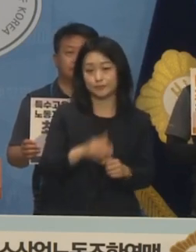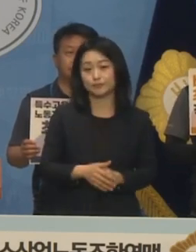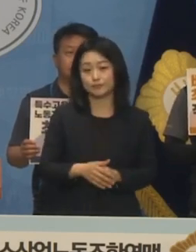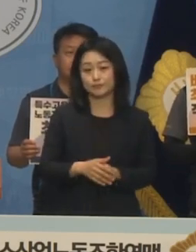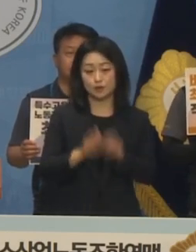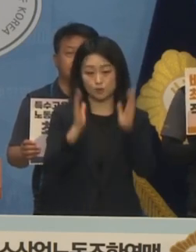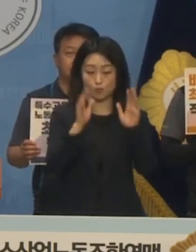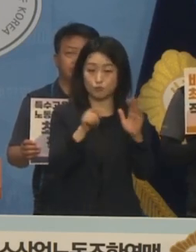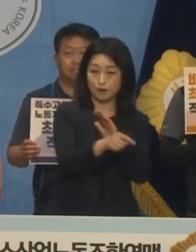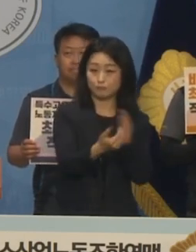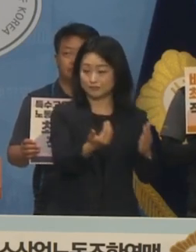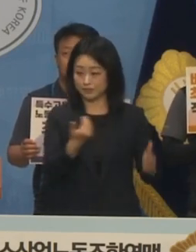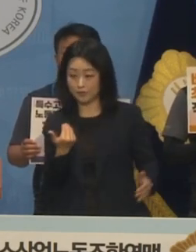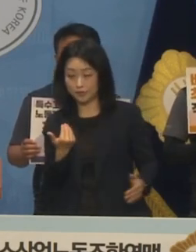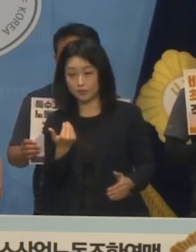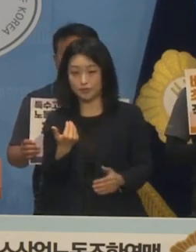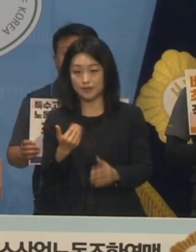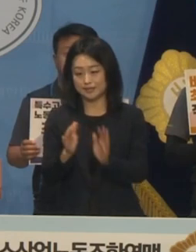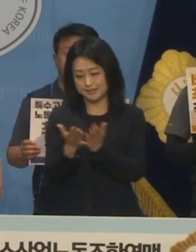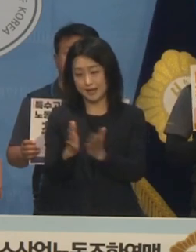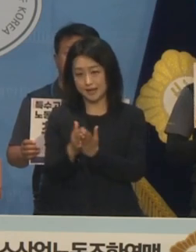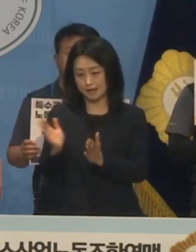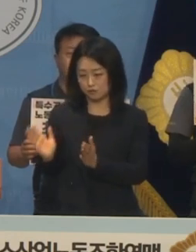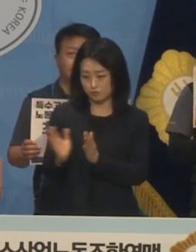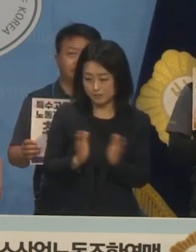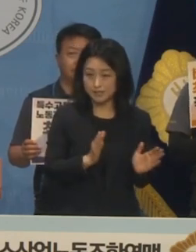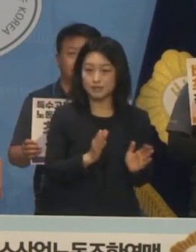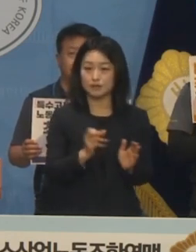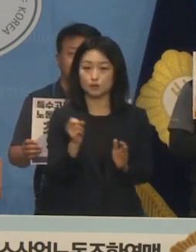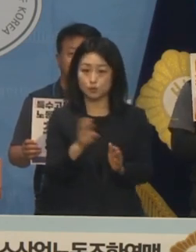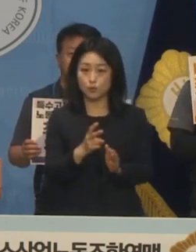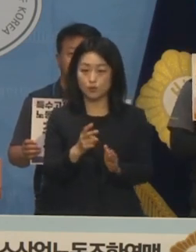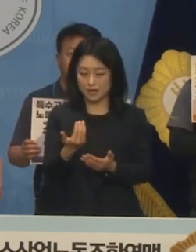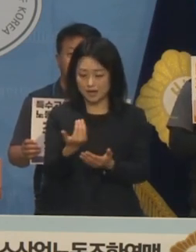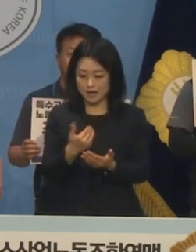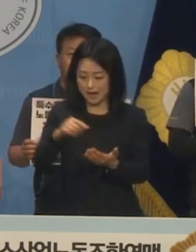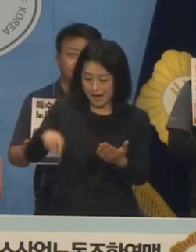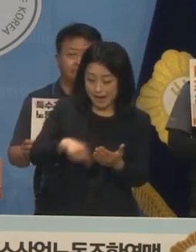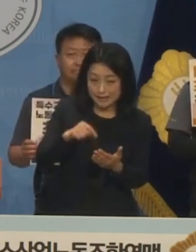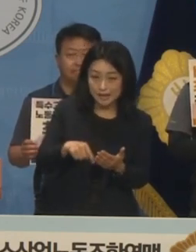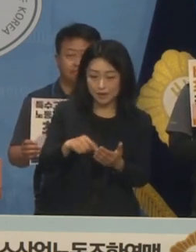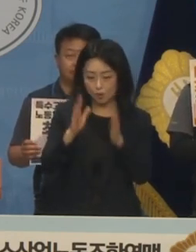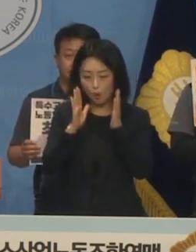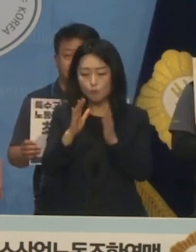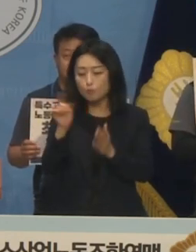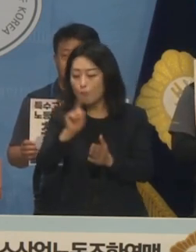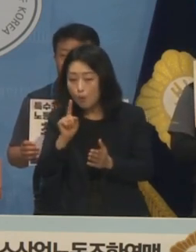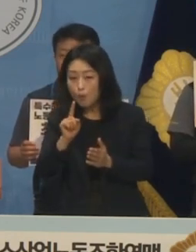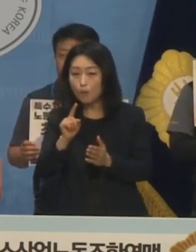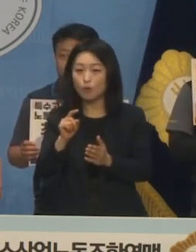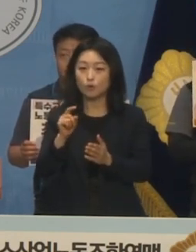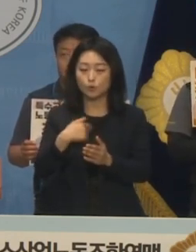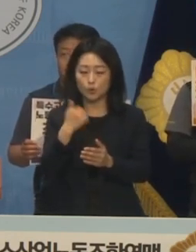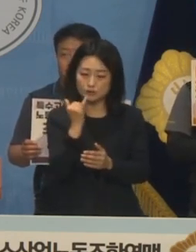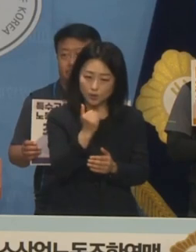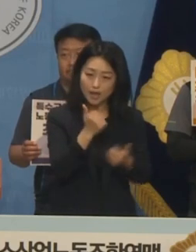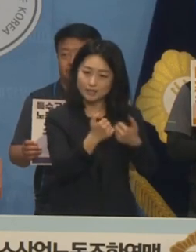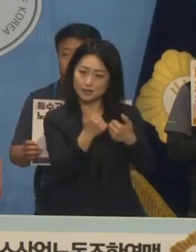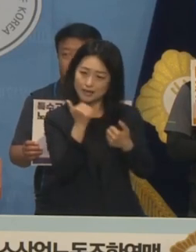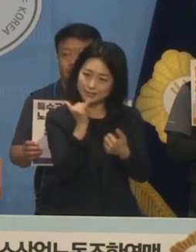수업하고 있습니다. 지난 5월 제 수수료는 196만 원입니다. 회사에서는 한 과목당